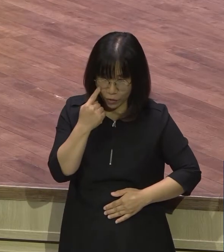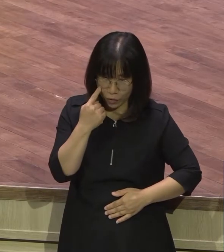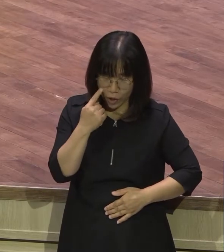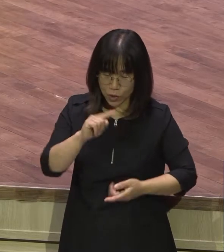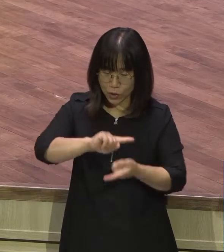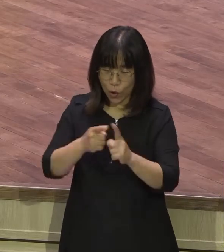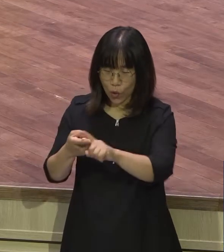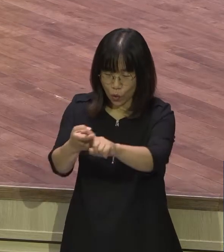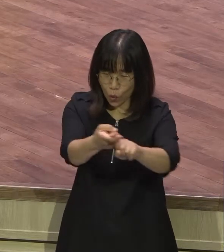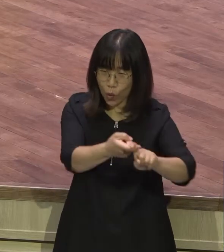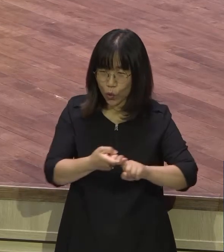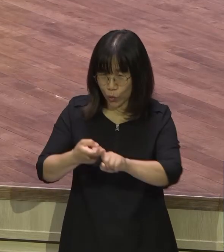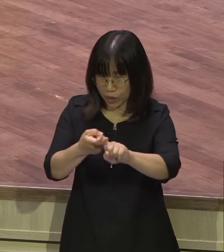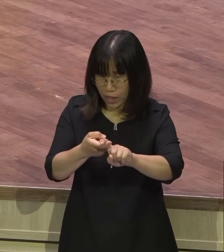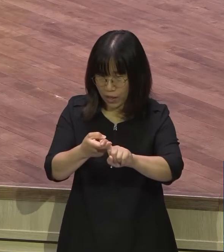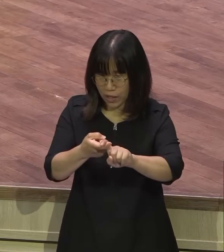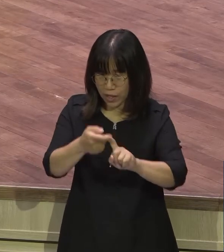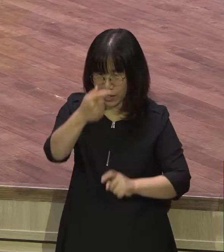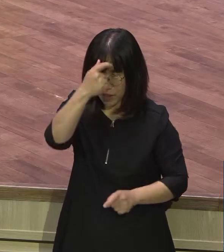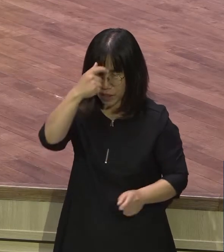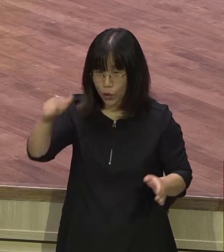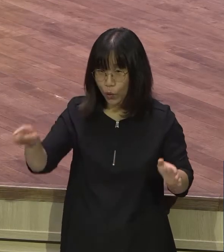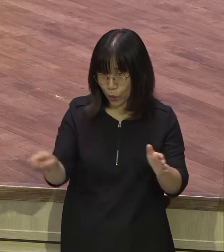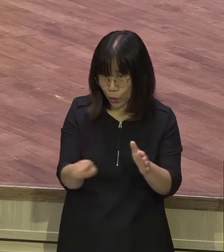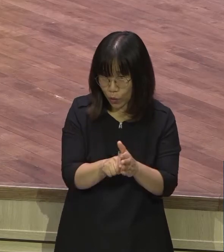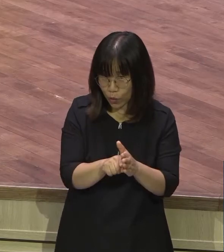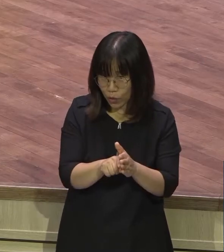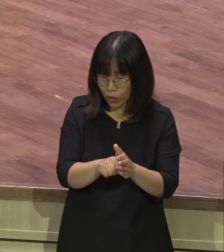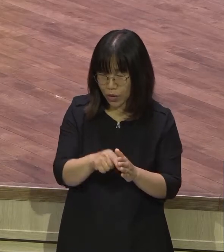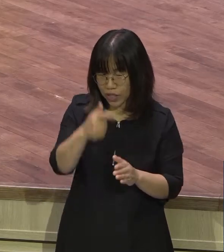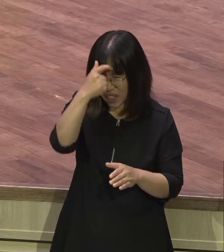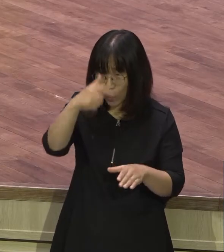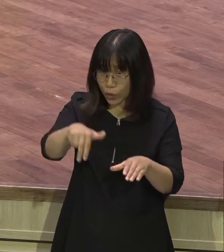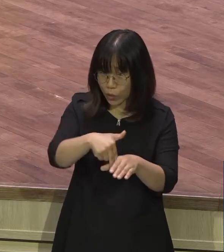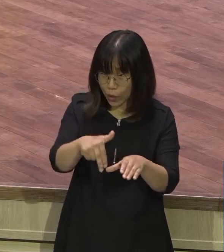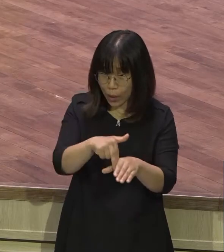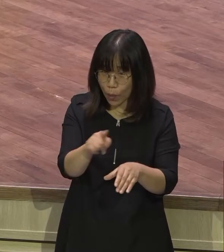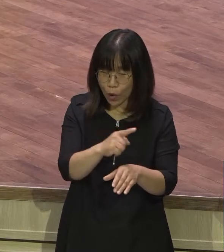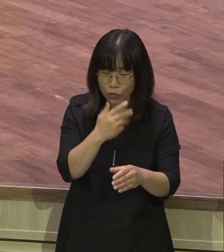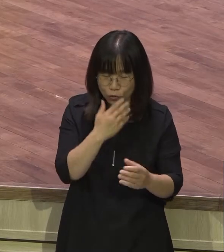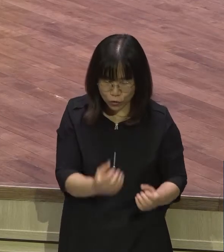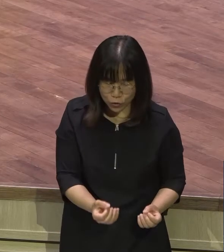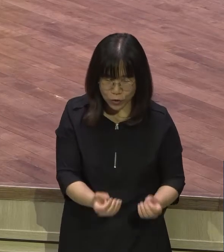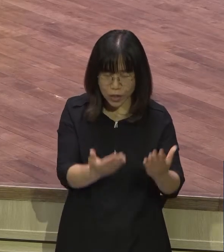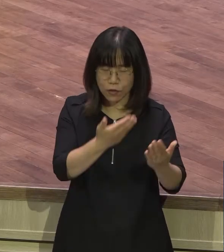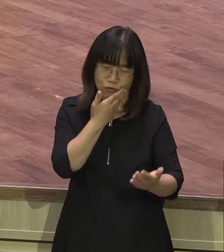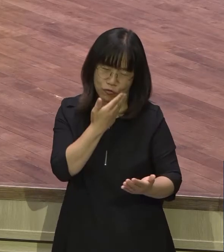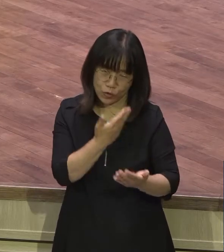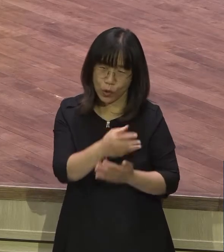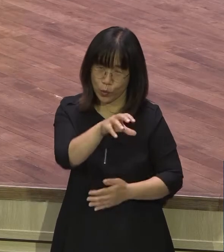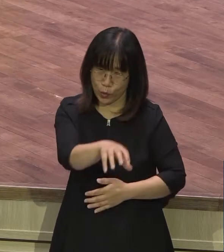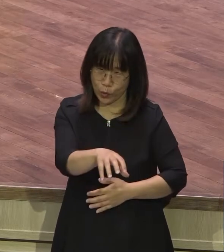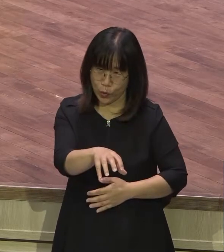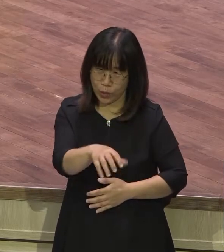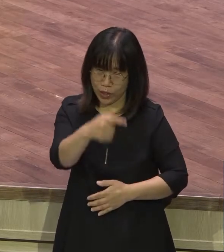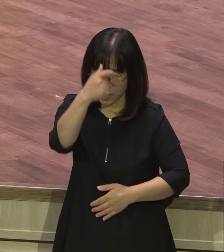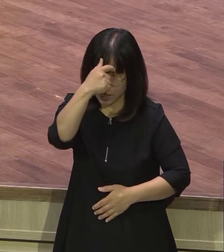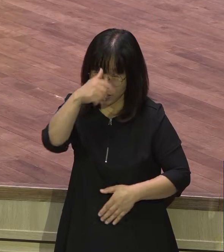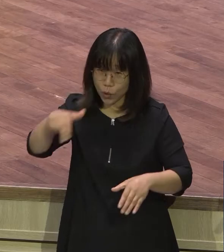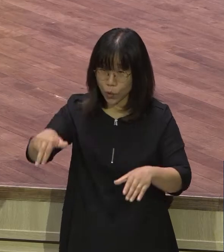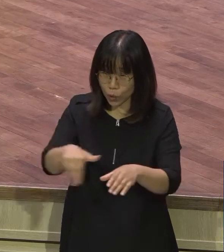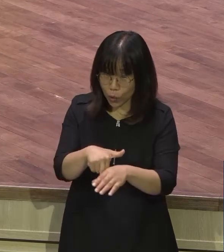가지는데 특히 기독교가 축제의 가장 중요한 장소였다 기독교가